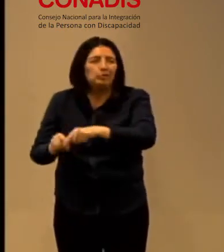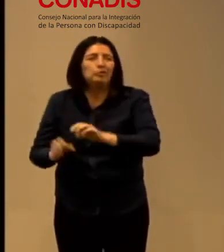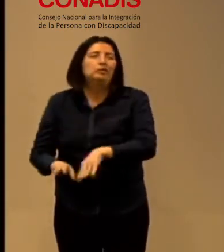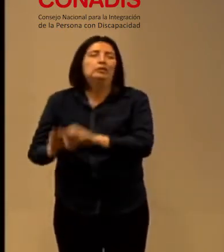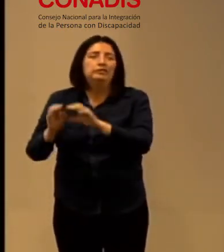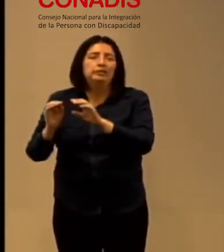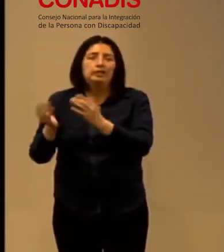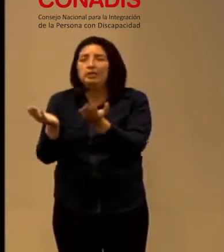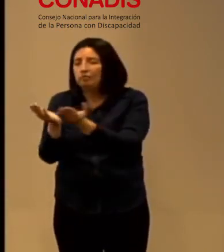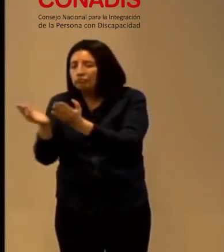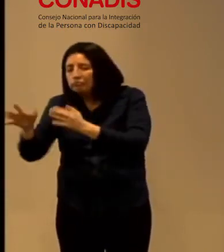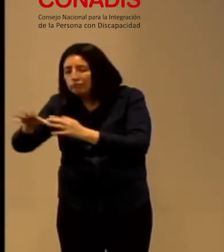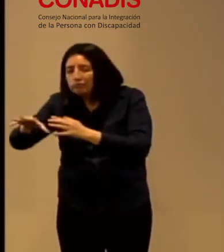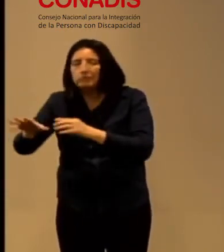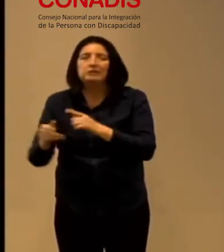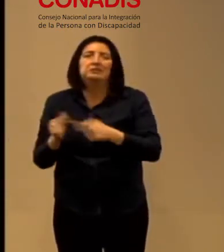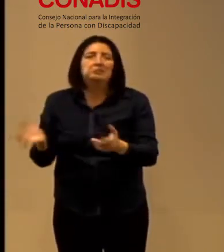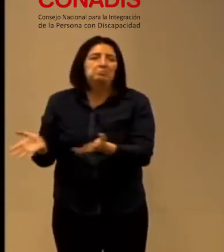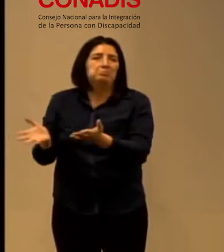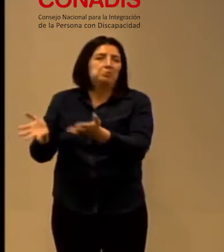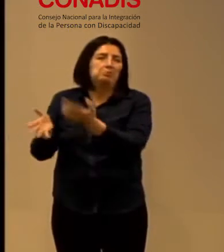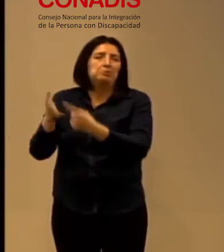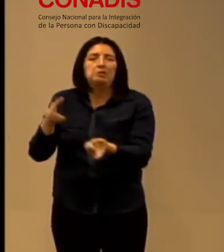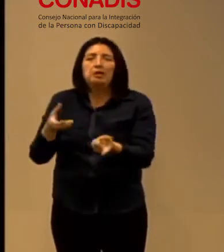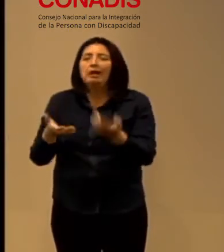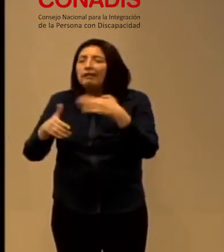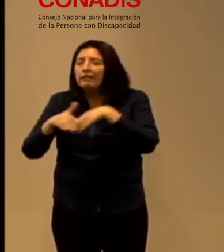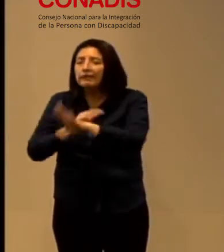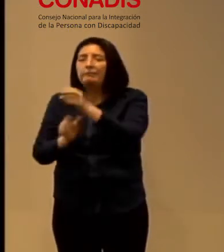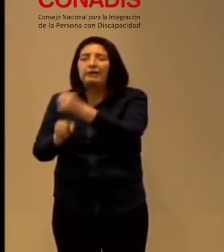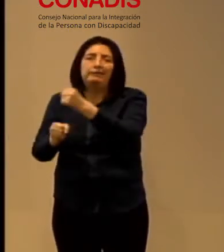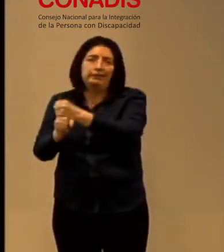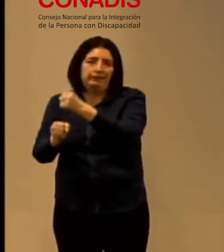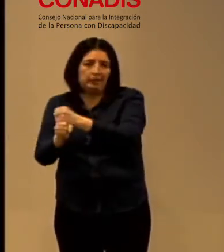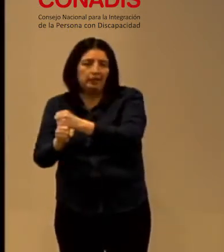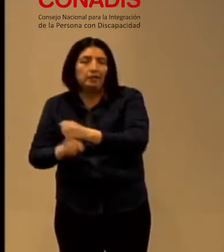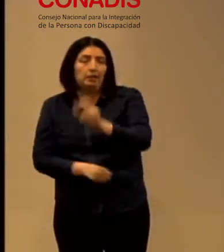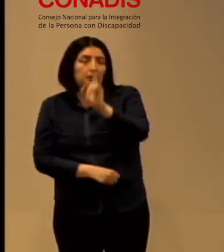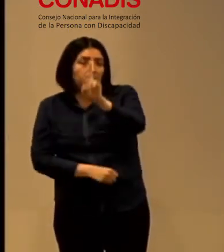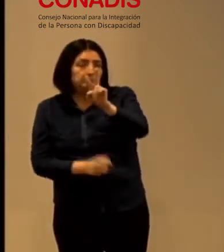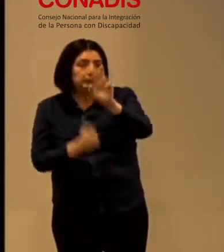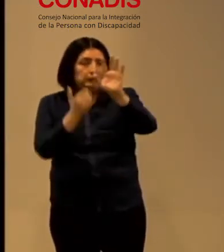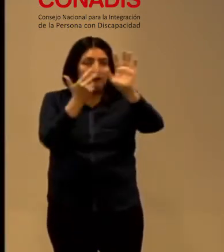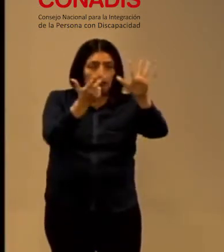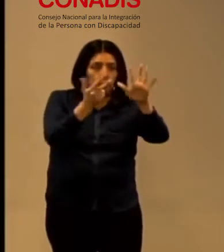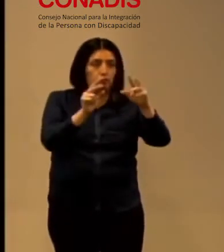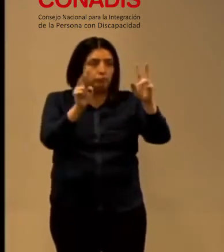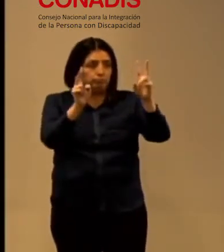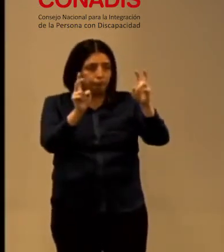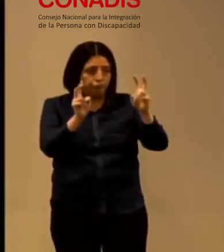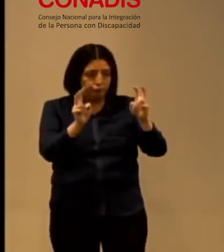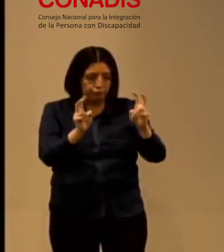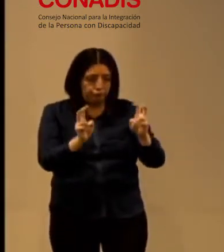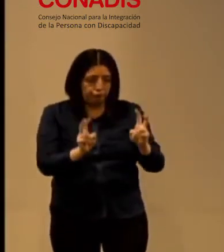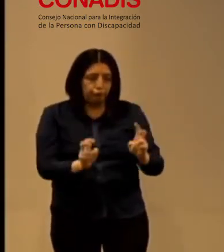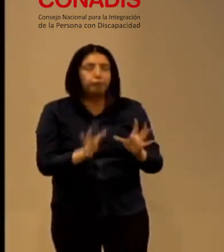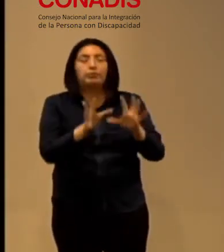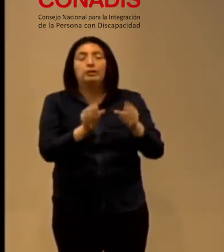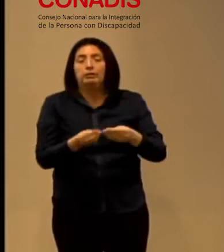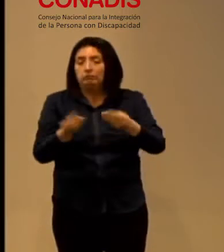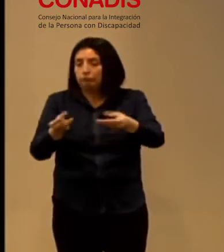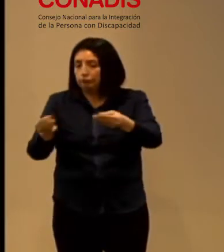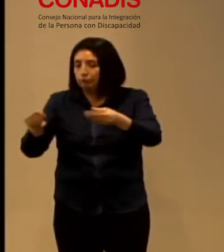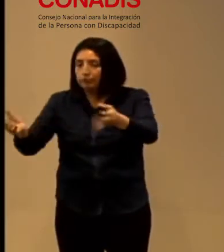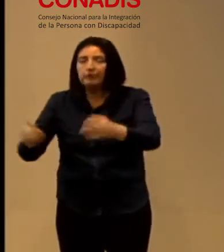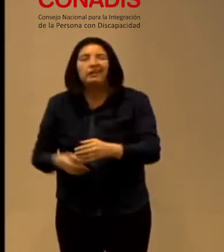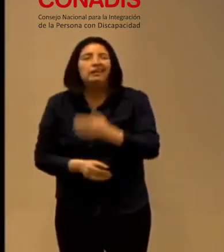instituciones educativas y se promovía una temprana inserción laboral. Se dictaron 28 módulos y tuvieron una